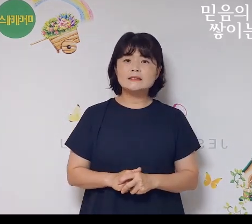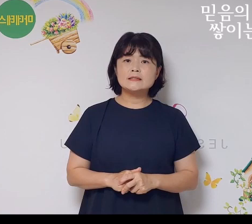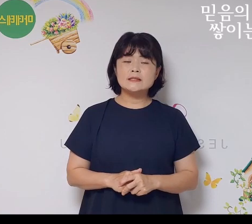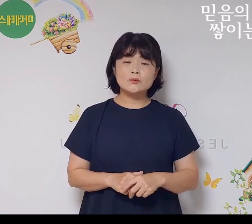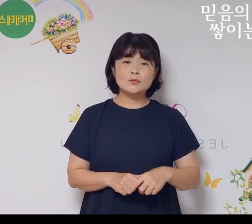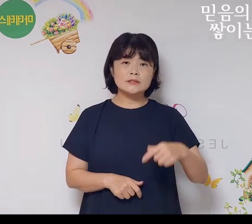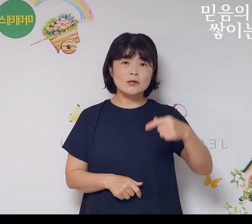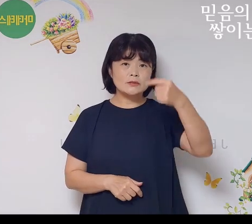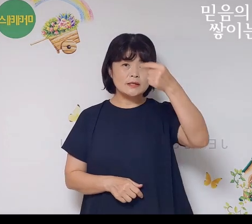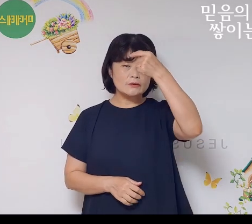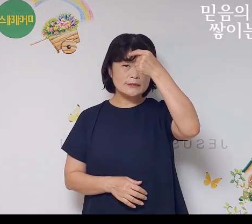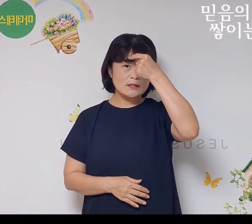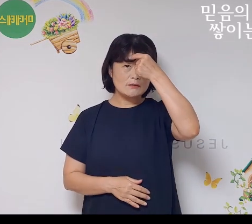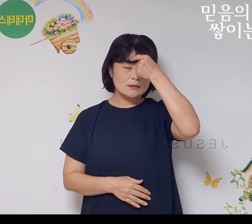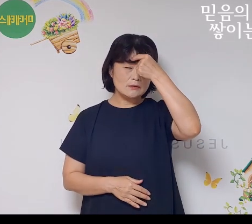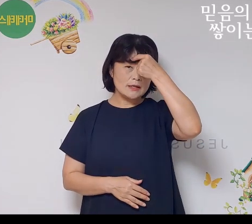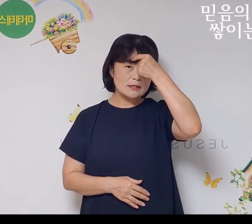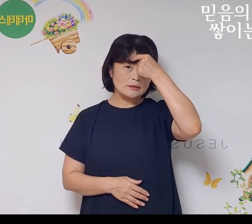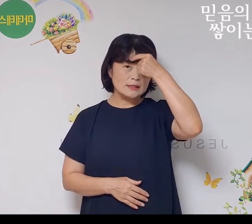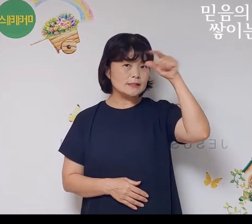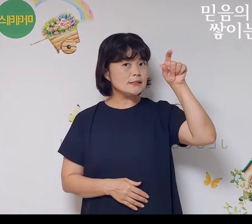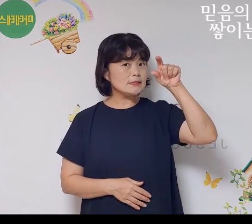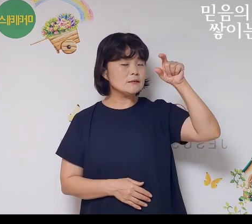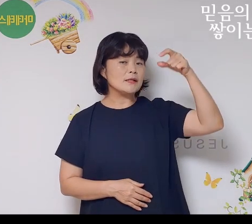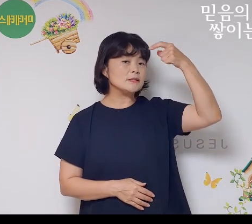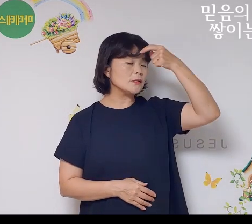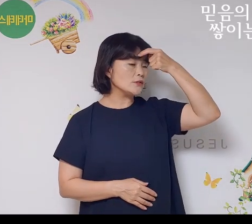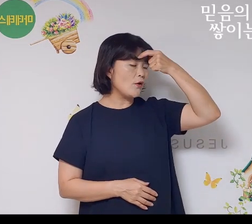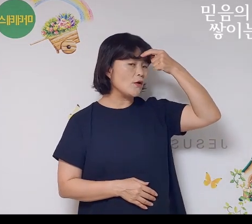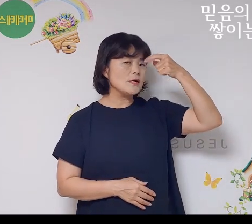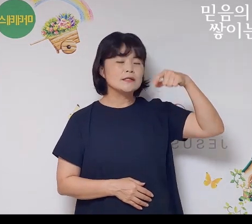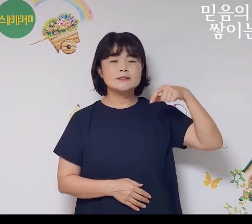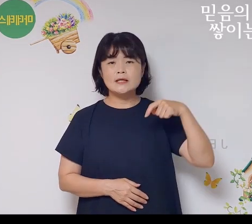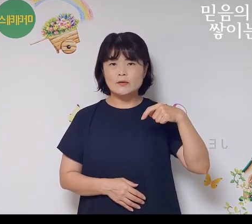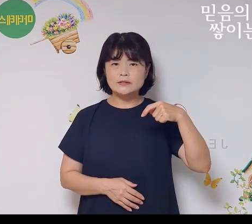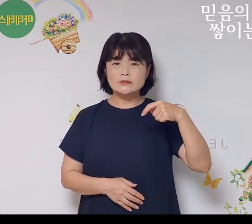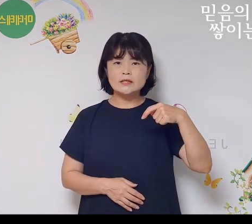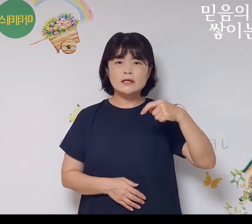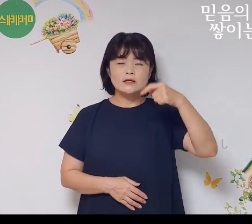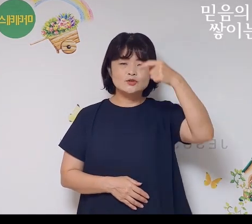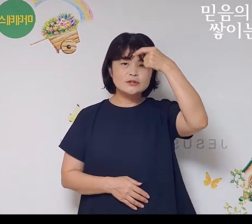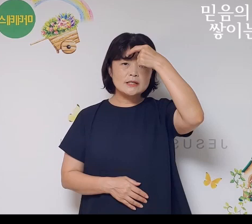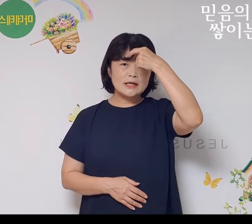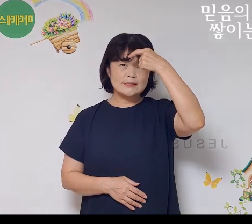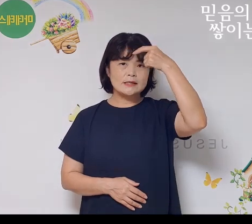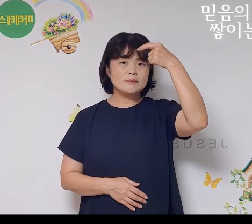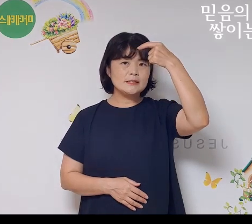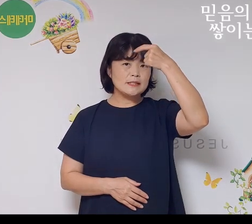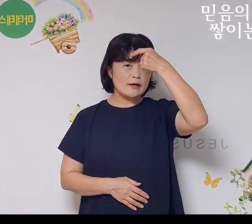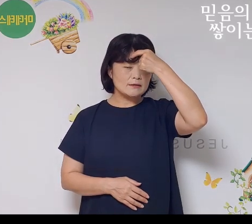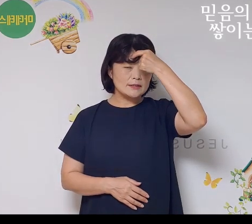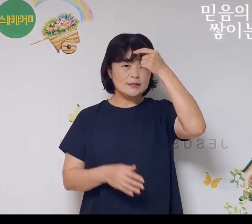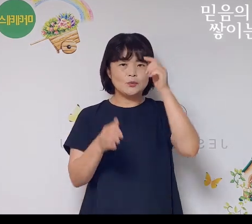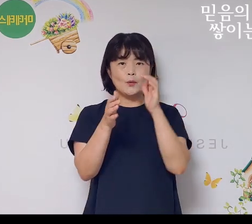아까는 기도를 어떻게 한다고 그랬죠? 이렇게 한다고 그랬잖아요. C자를 만드셔서. 근데 여기서는 2개를 같이 합칠게요. 기도.